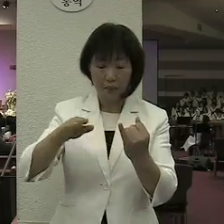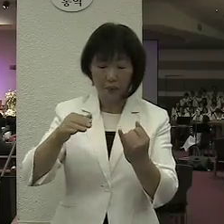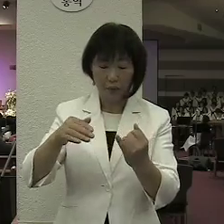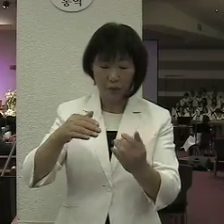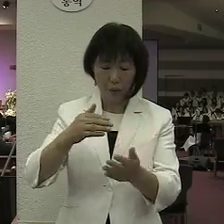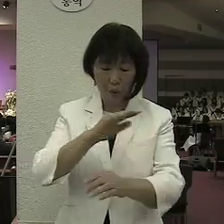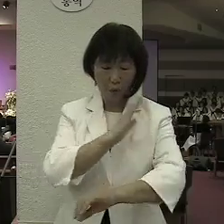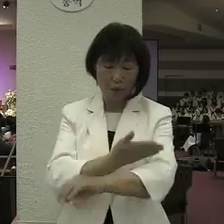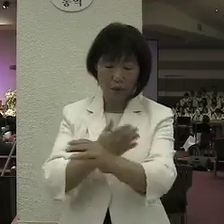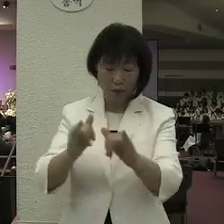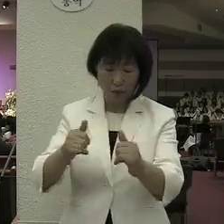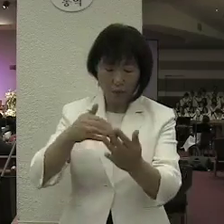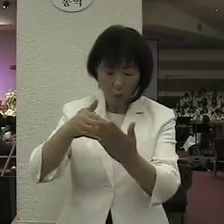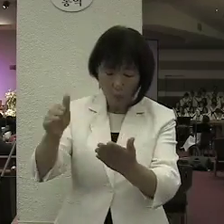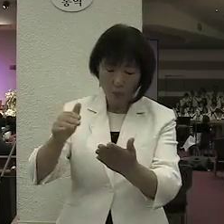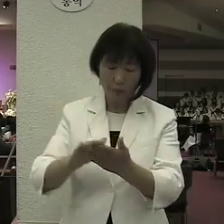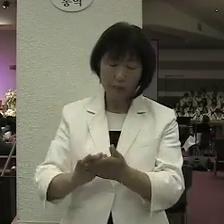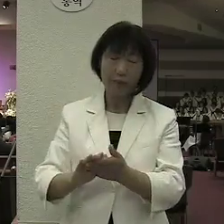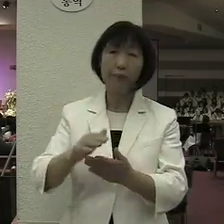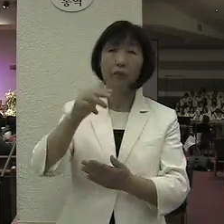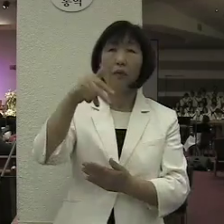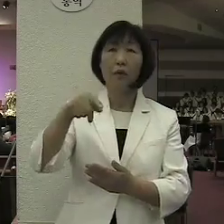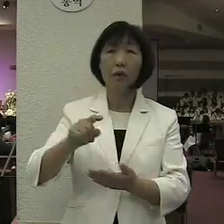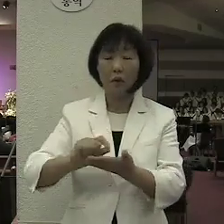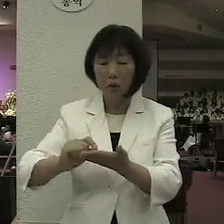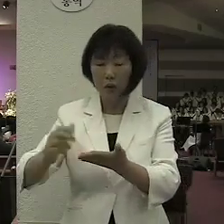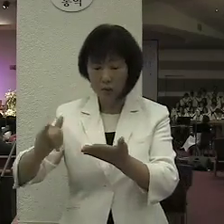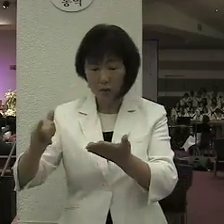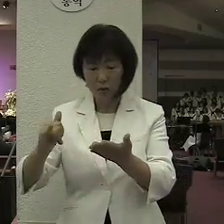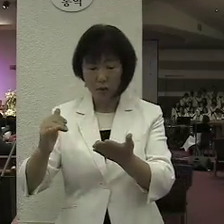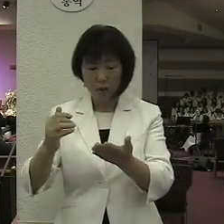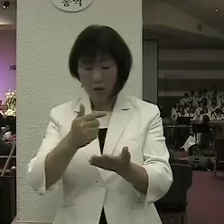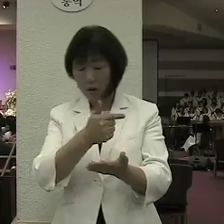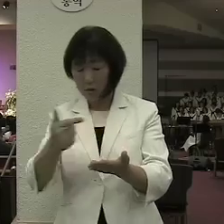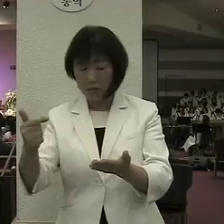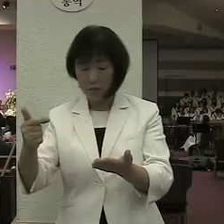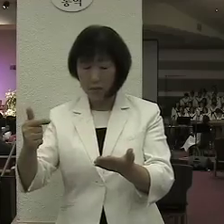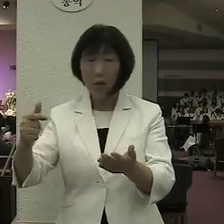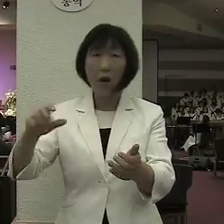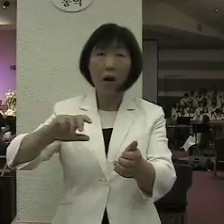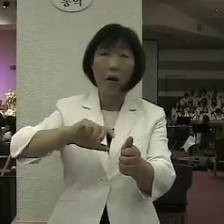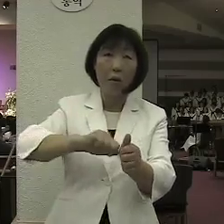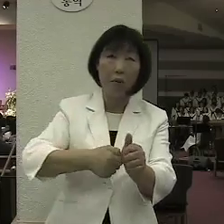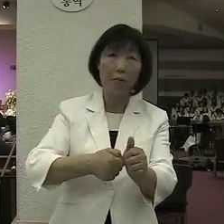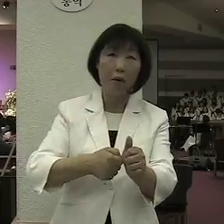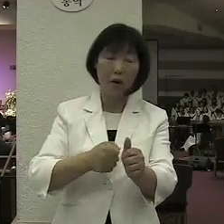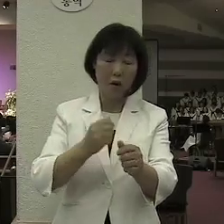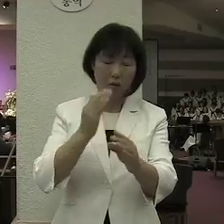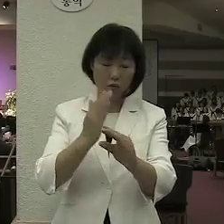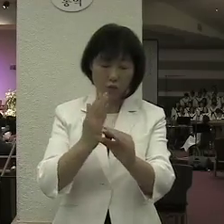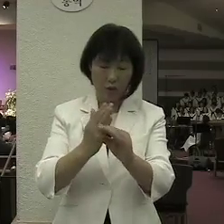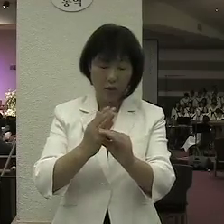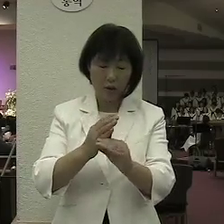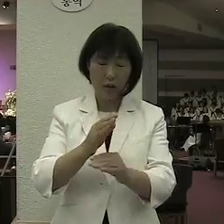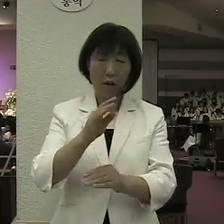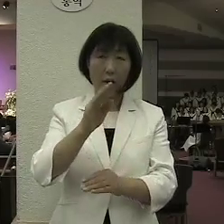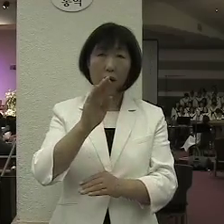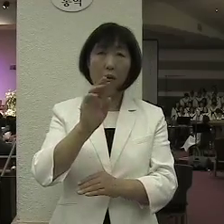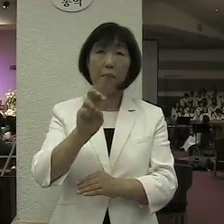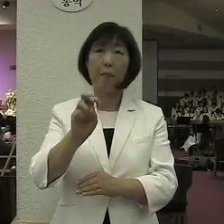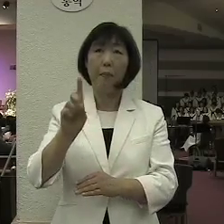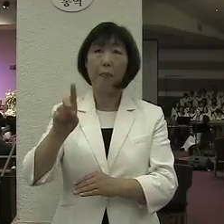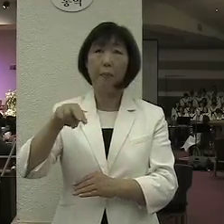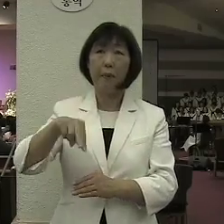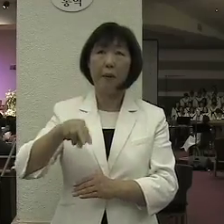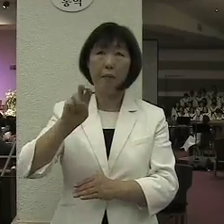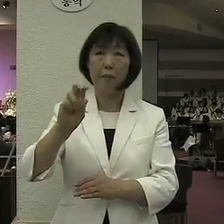정도로 핍박이 어려워서 힘들어하였을 때 하나님께서 주신 계시입니다. 이 요한계시록의 저자인